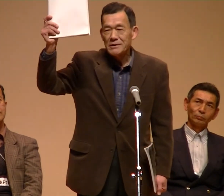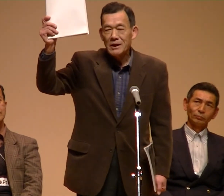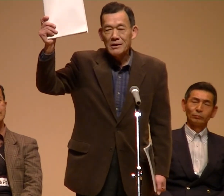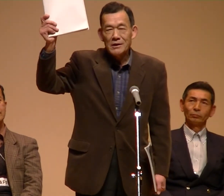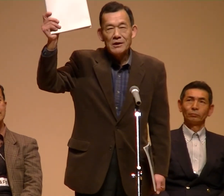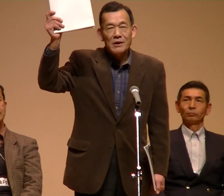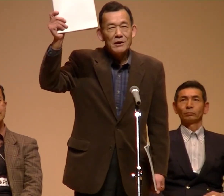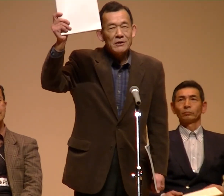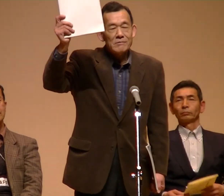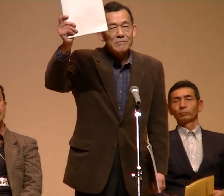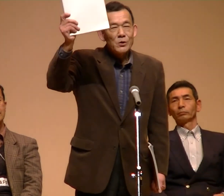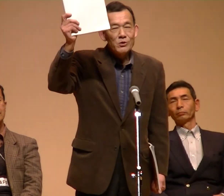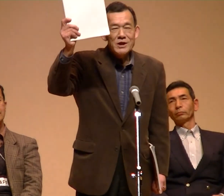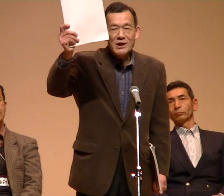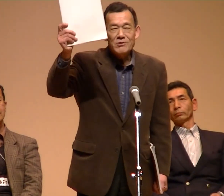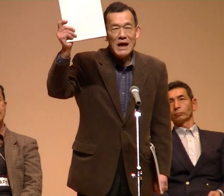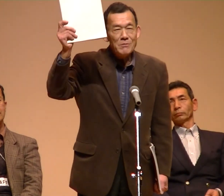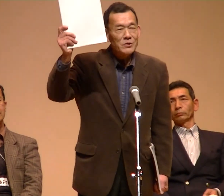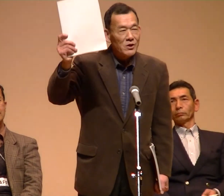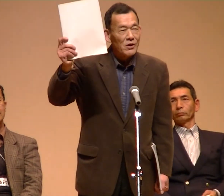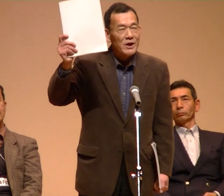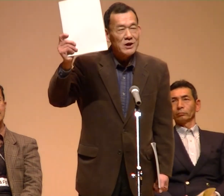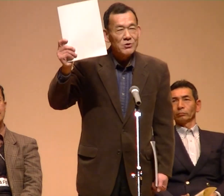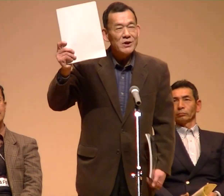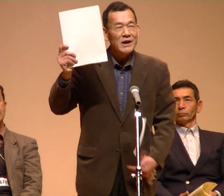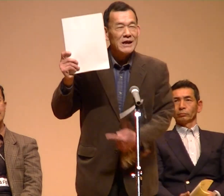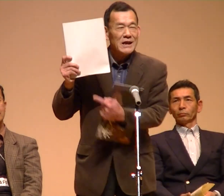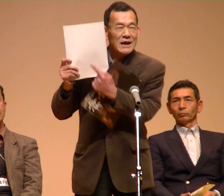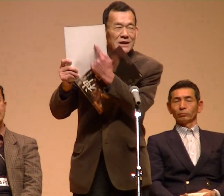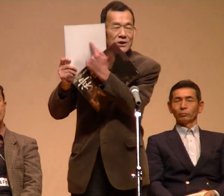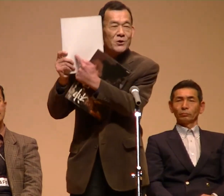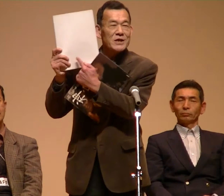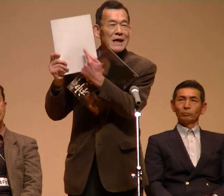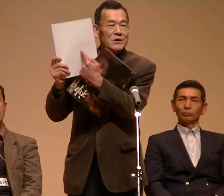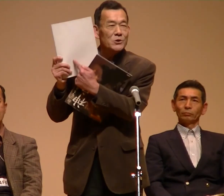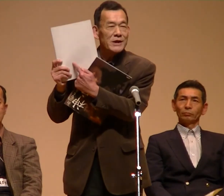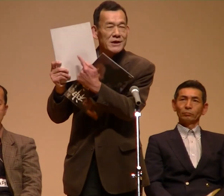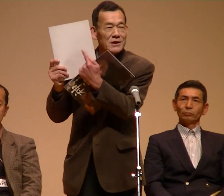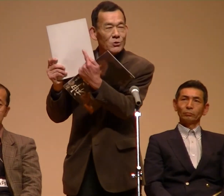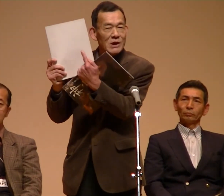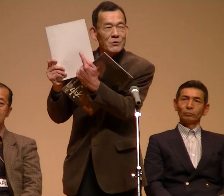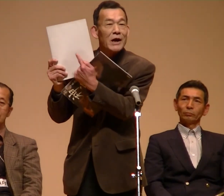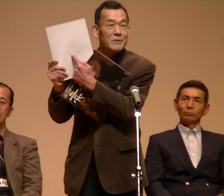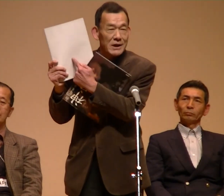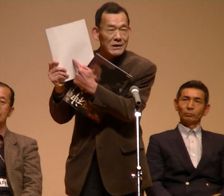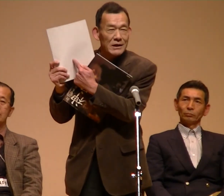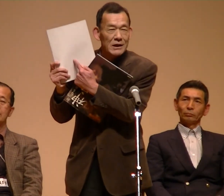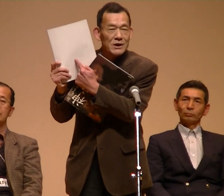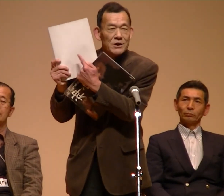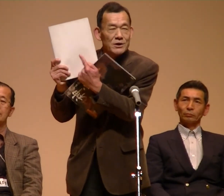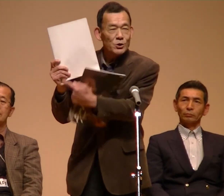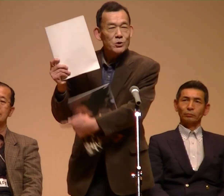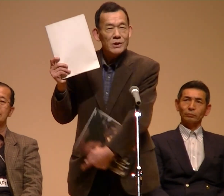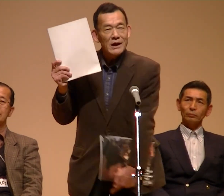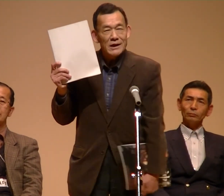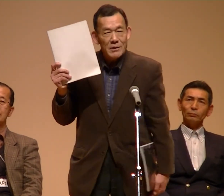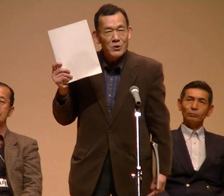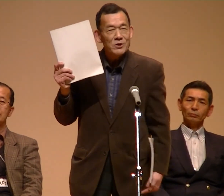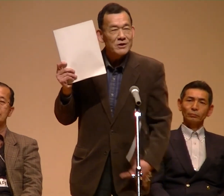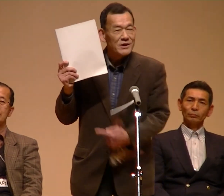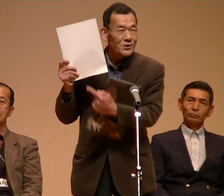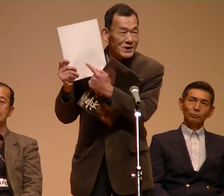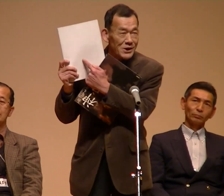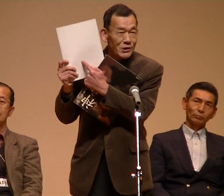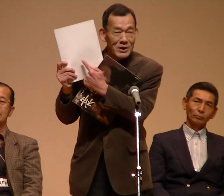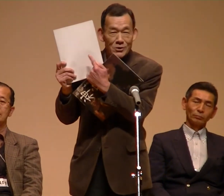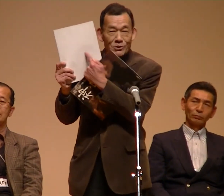です。この地域の3部の非常にすごい惨状が写真に載るかもわかります。首都直下型で